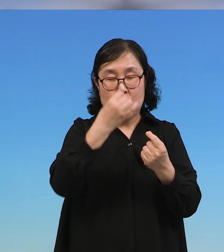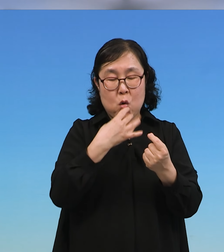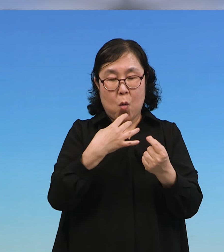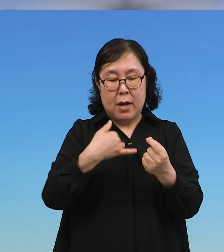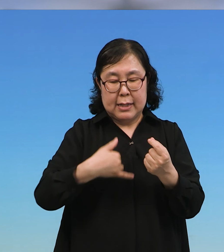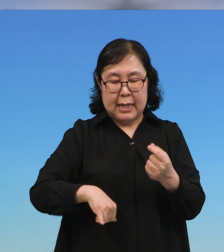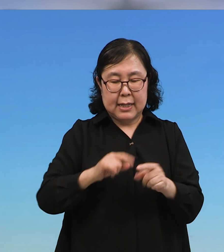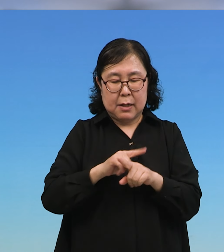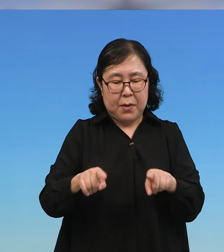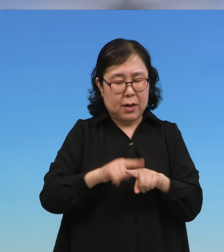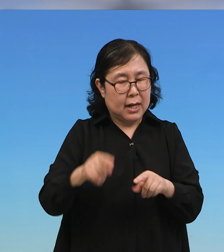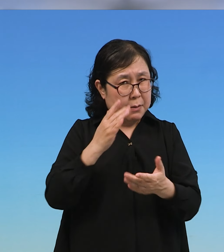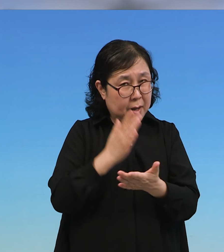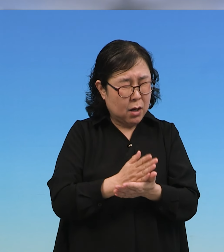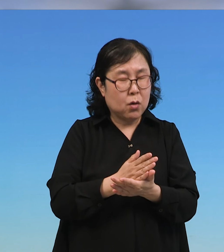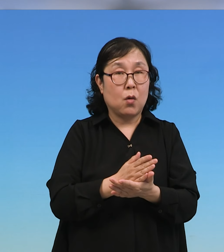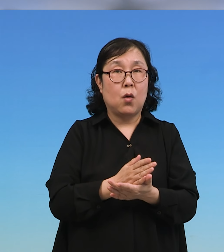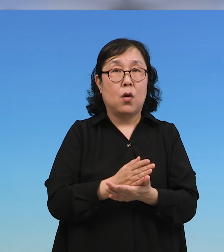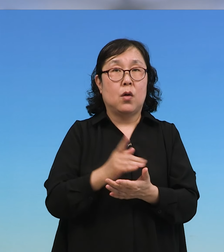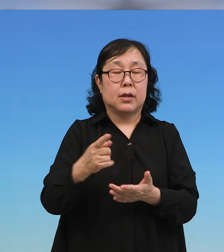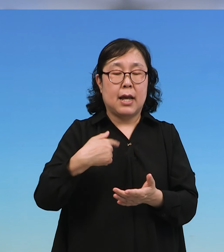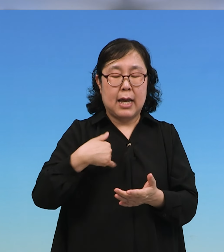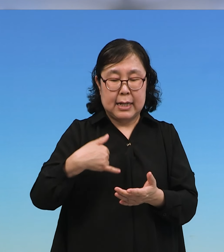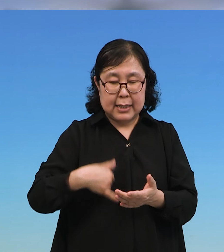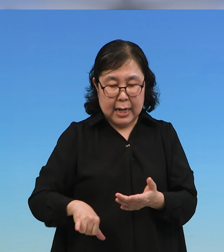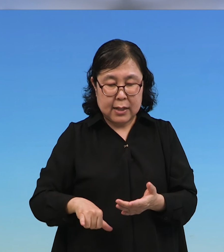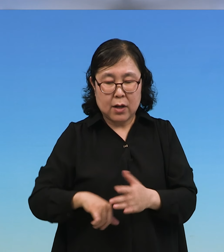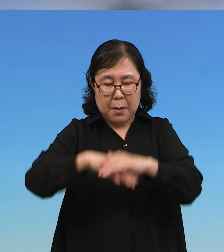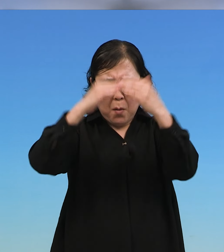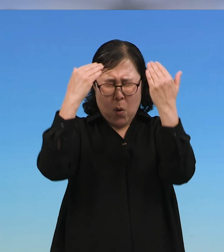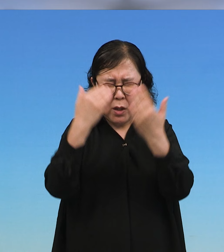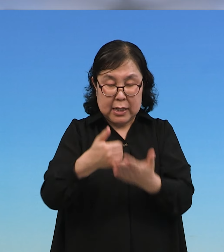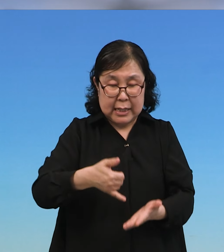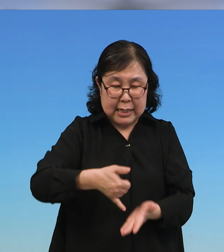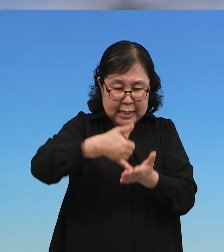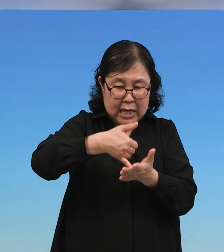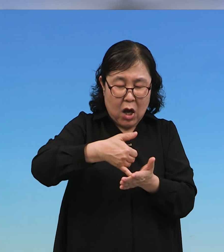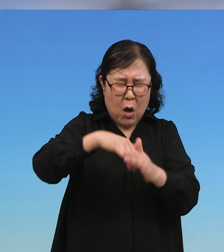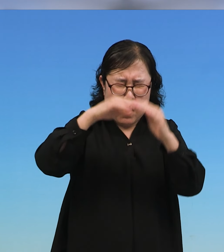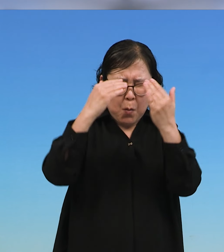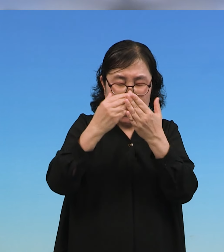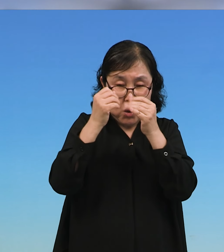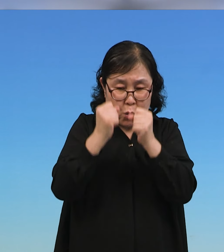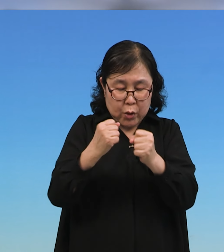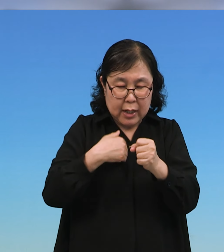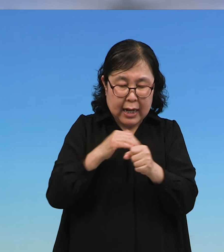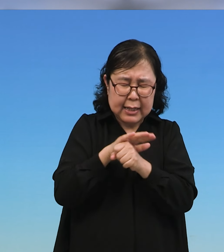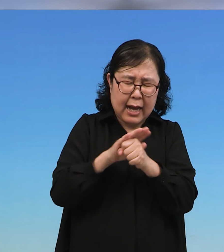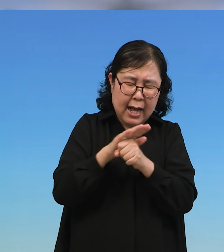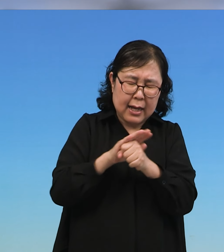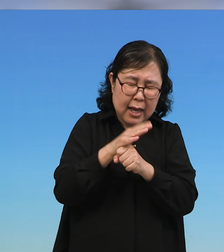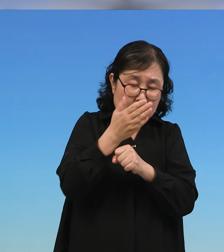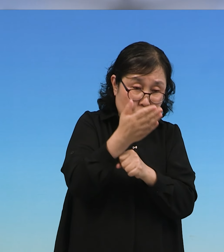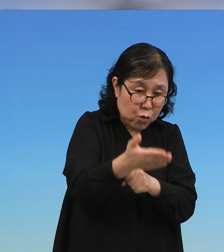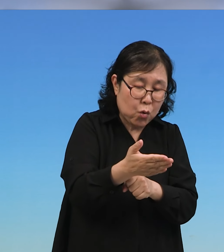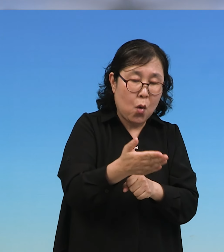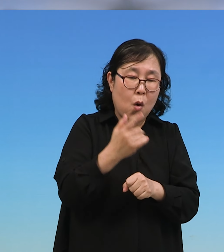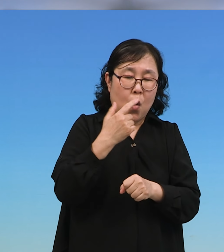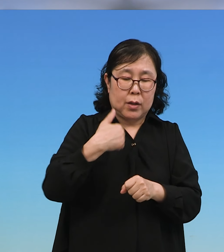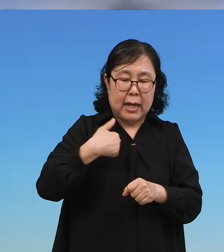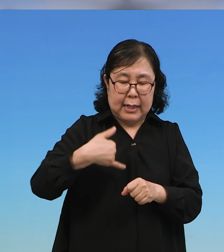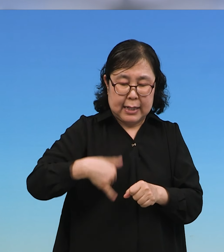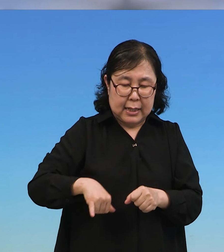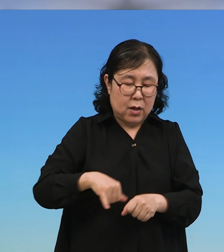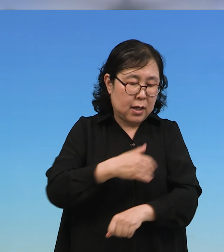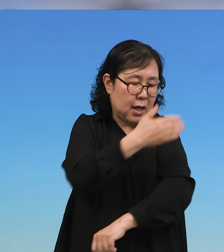아버지가 아니라, 부모가 아니라, 하나님 이 아이 전 인격과 전 존재를 사랑함으로 우리 아이들에게 거절감